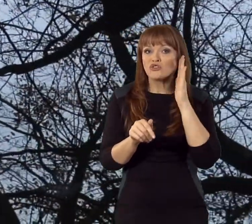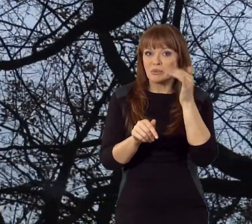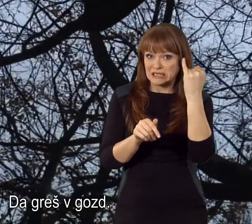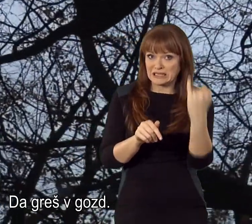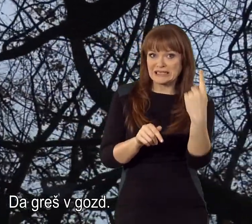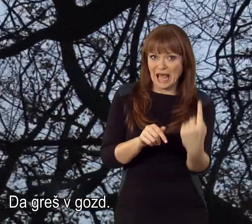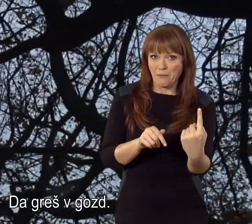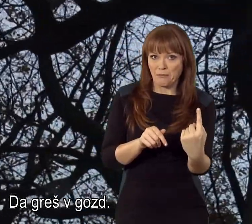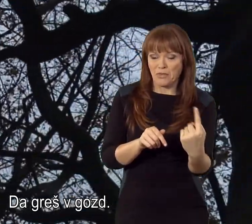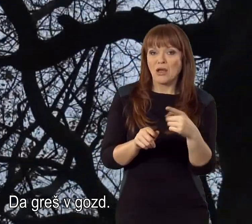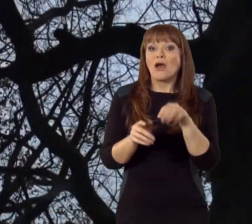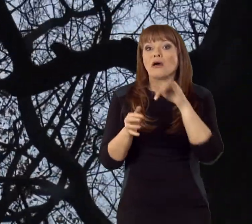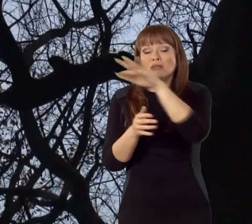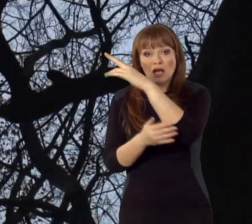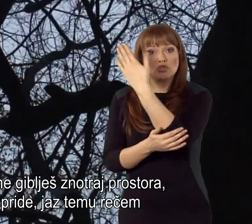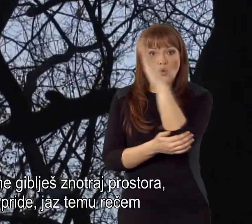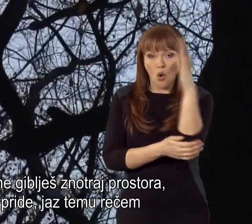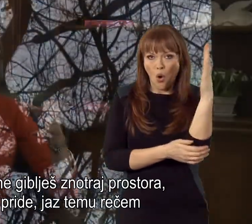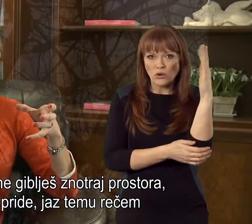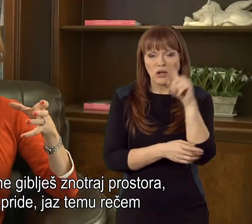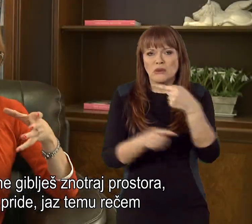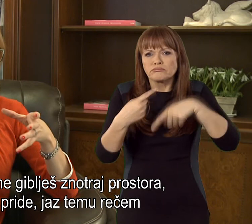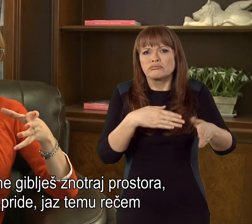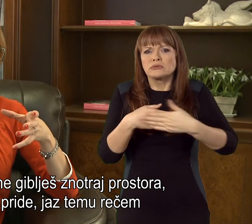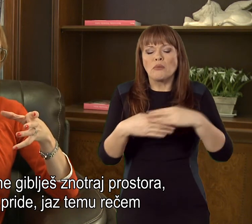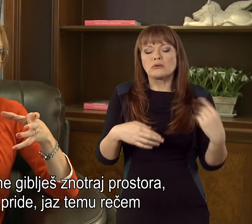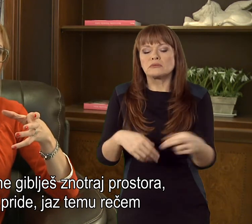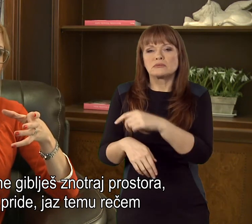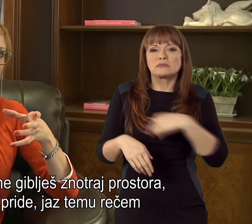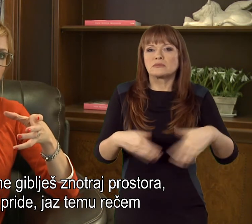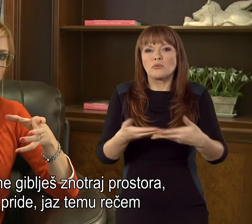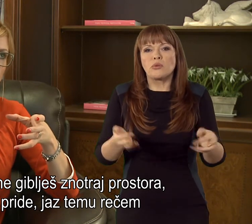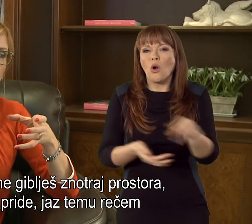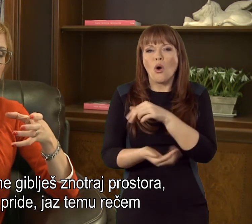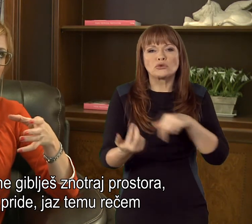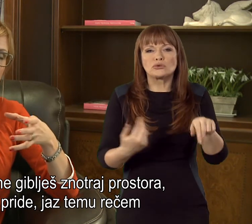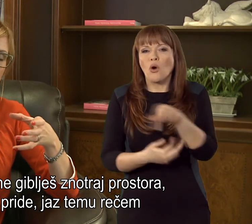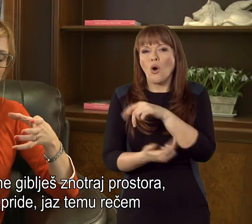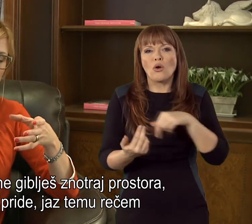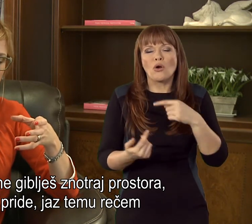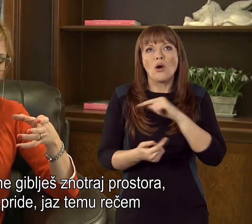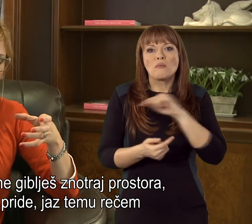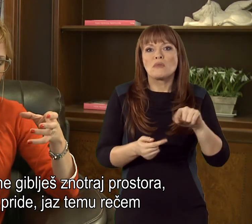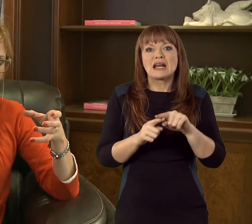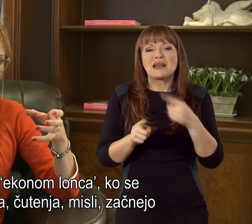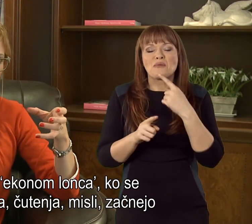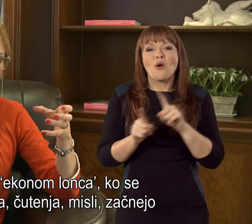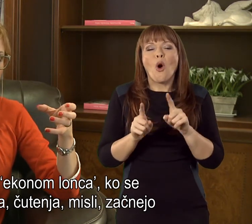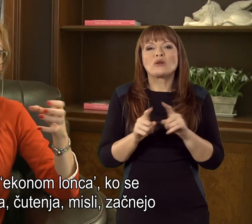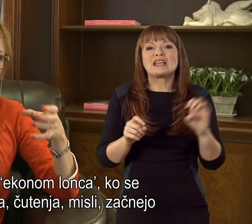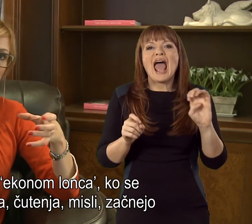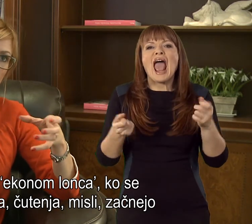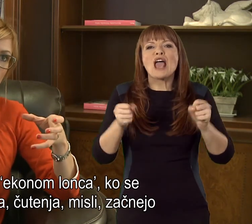Ne? Da greš potem v gozd, da se ne giblješ znotraj prostora, zato ker znotraj prostora nekako pride, jaz rečem temu,